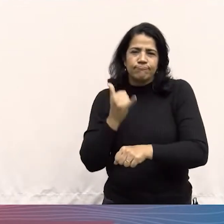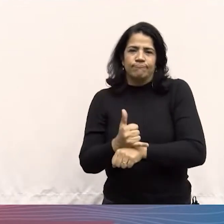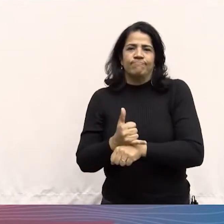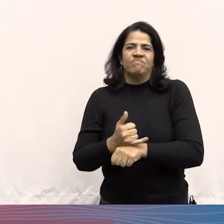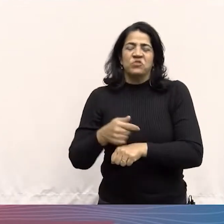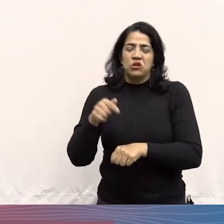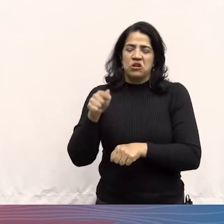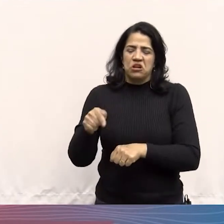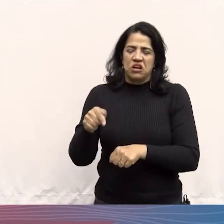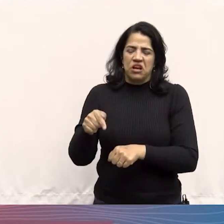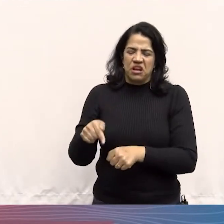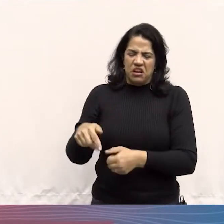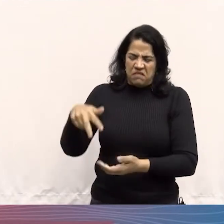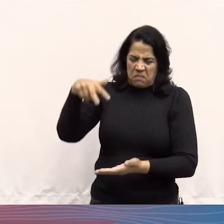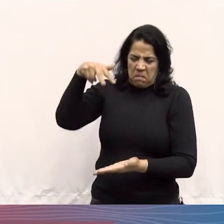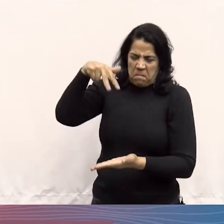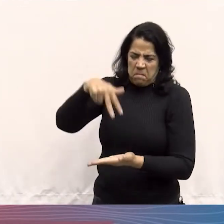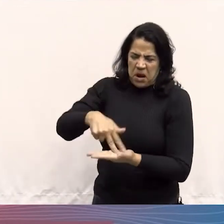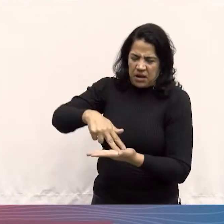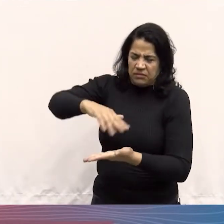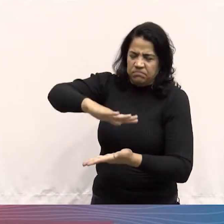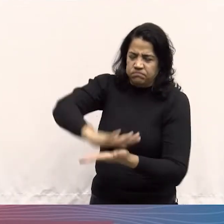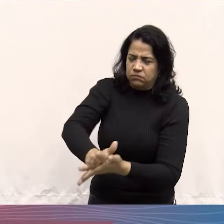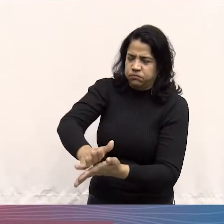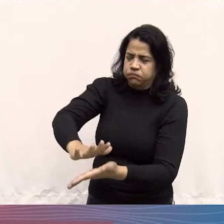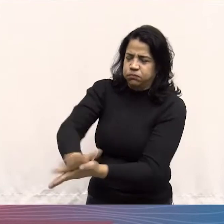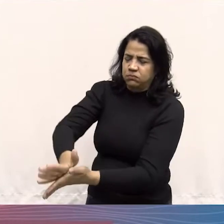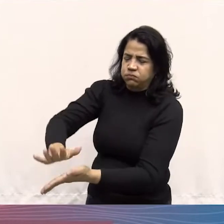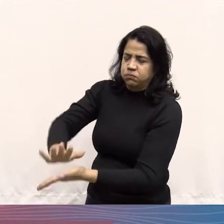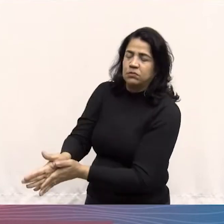Deus Todo-Poderoso. Agora eu vou falar um pouquinho